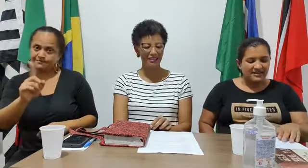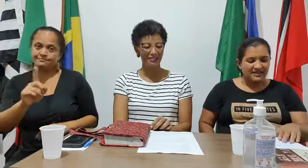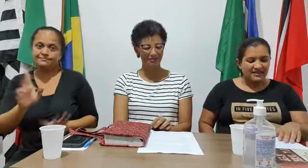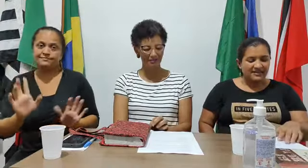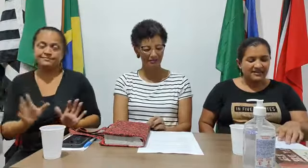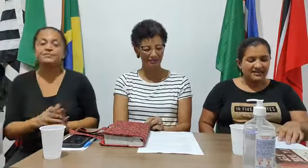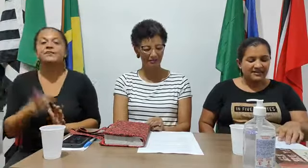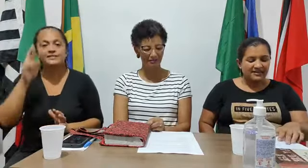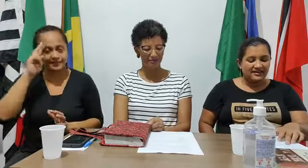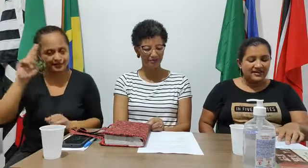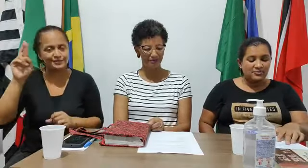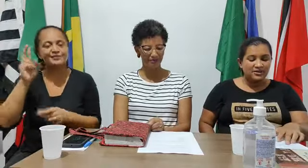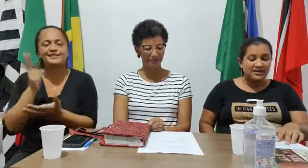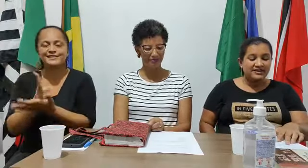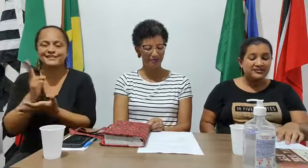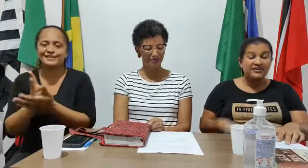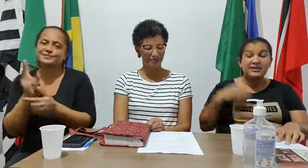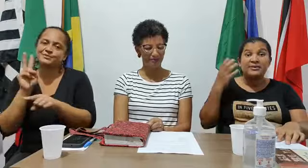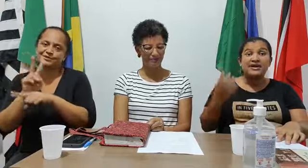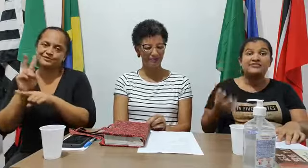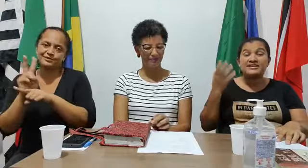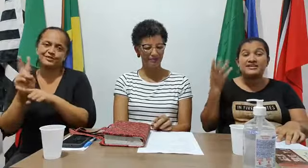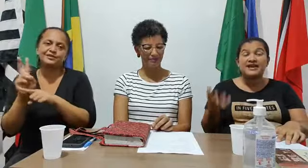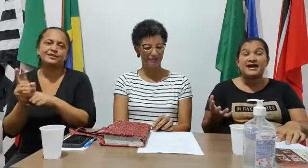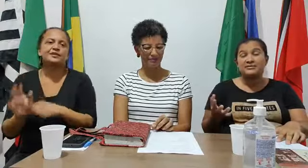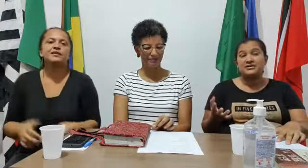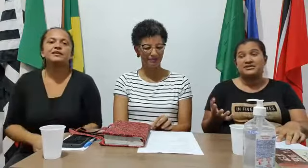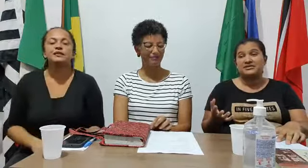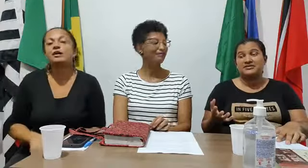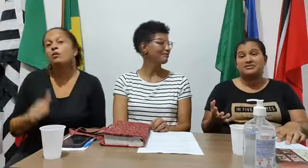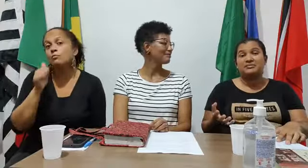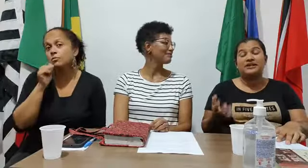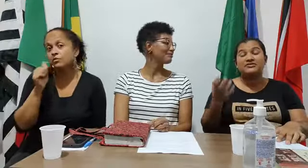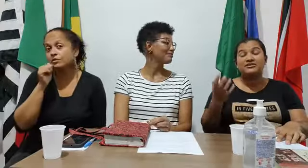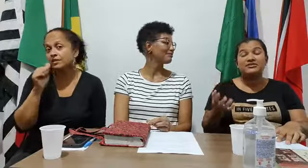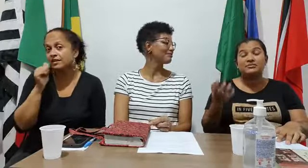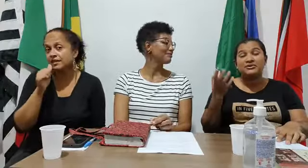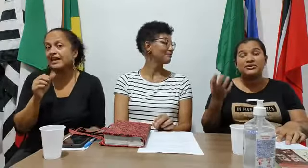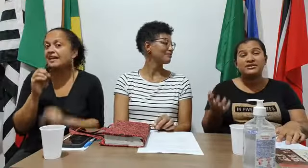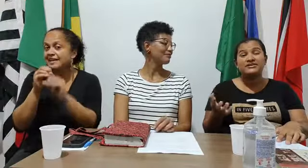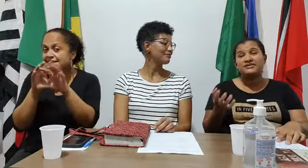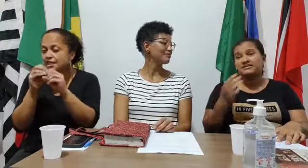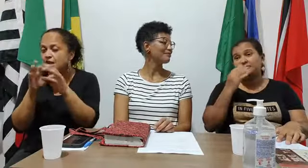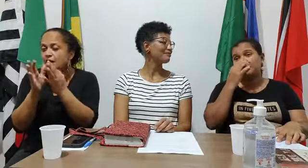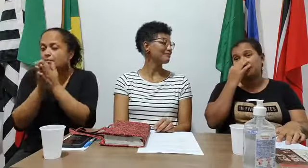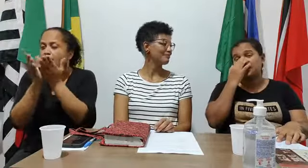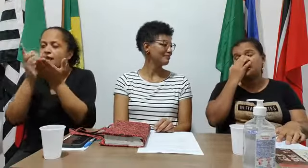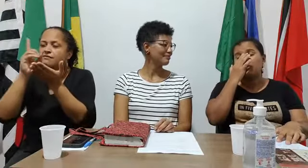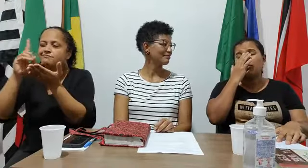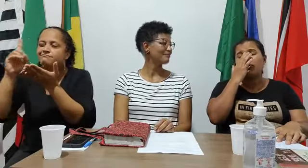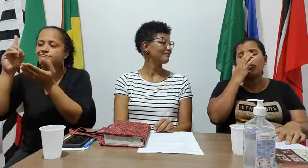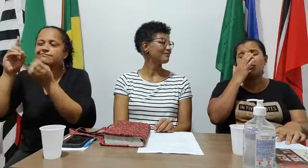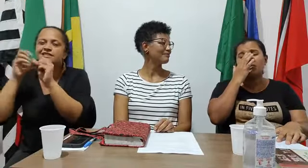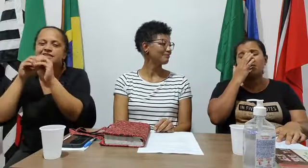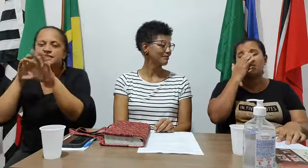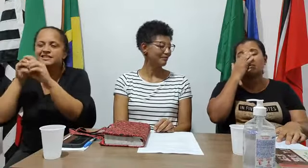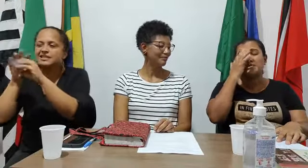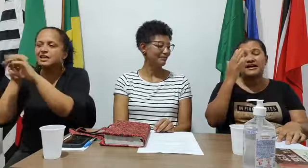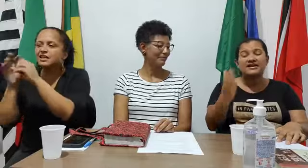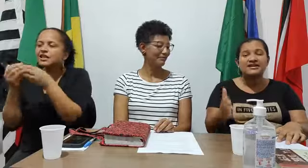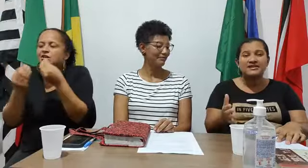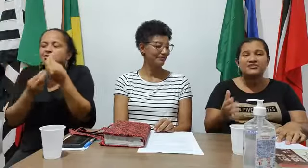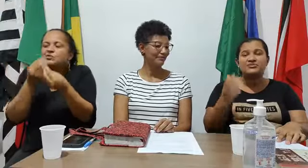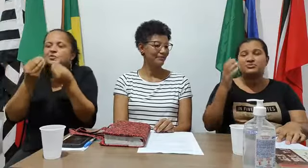Amém. Né? A mulher, ela fala palavras sábias, palavras de sabedoria, irmãos. Como nós